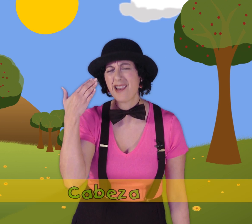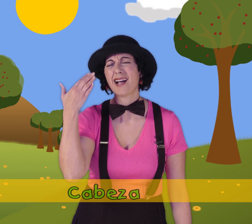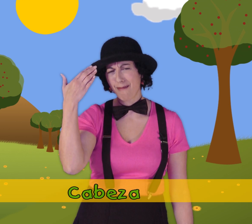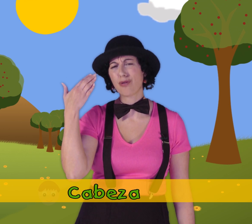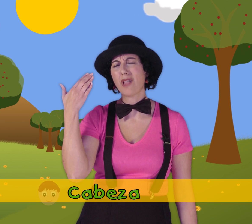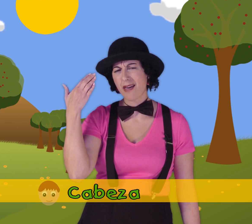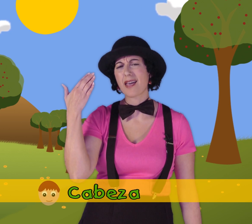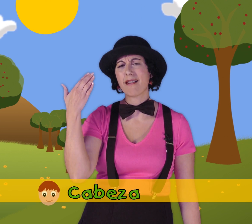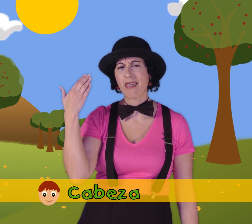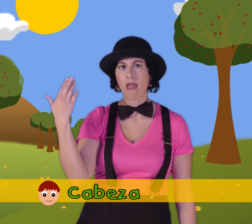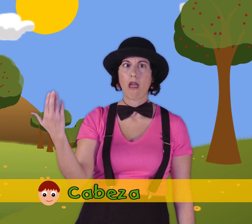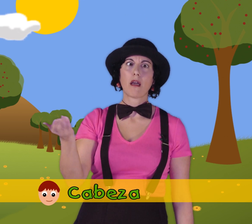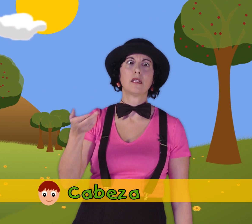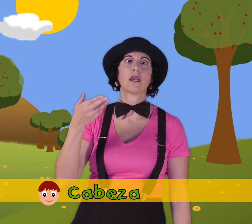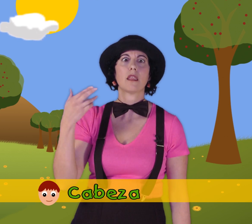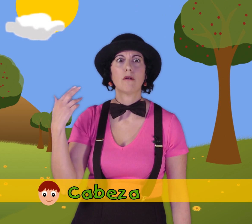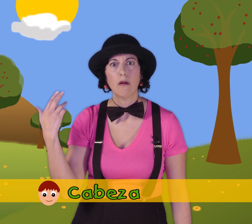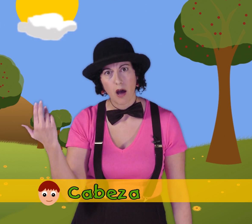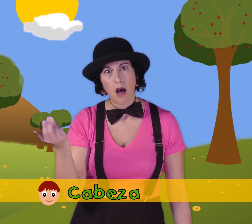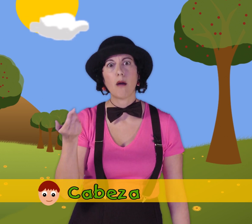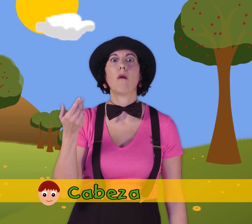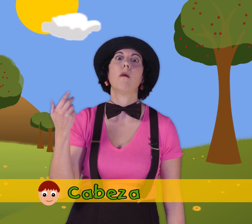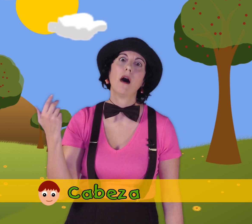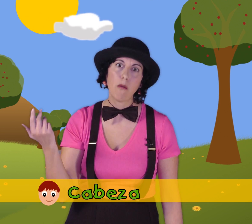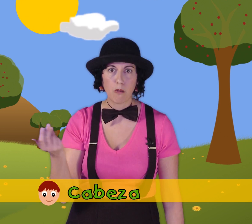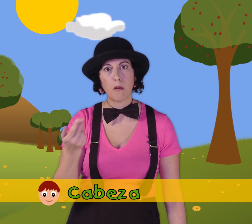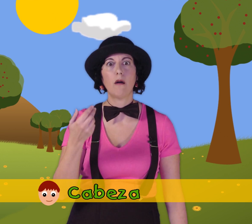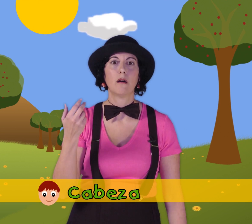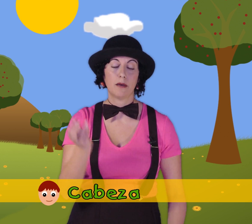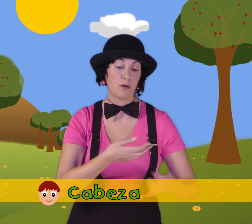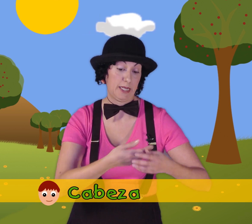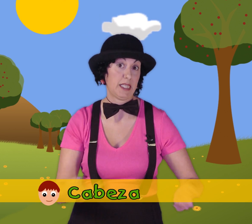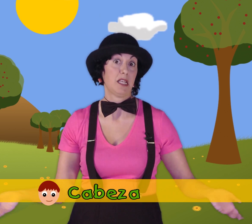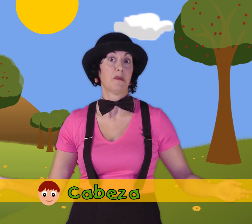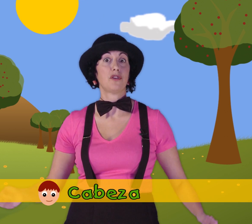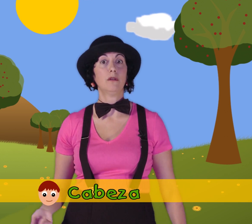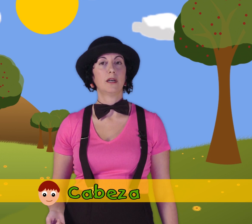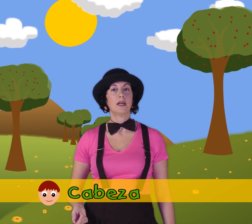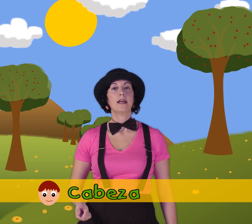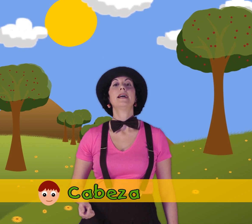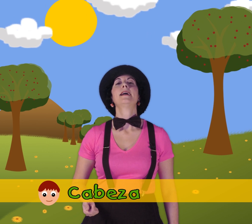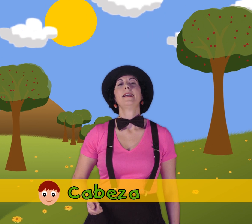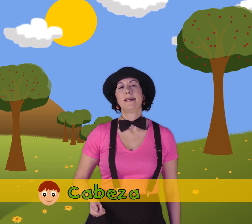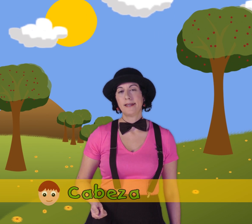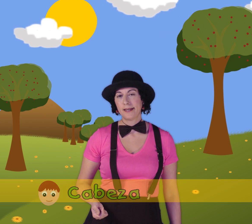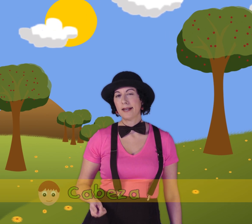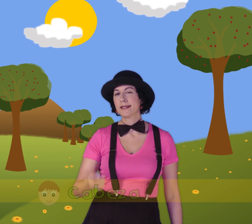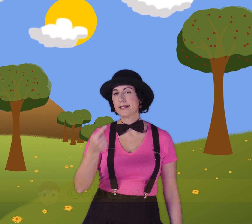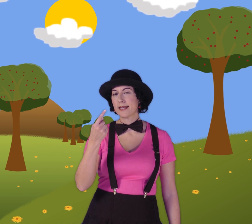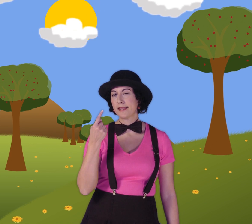la cabezota del gigante que se quedó... Abobado, abobado, vamos, que se desmayó. Y el